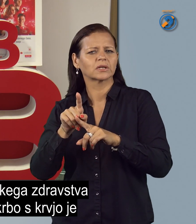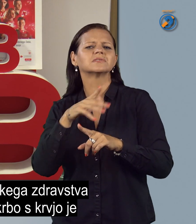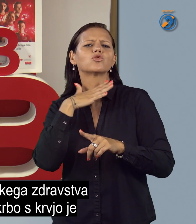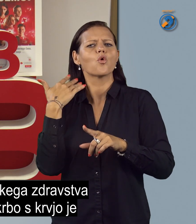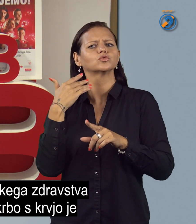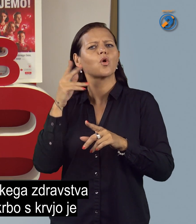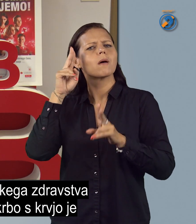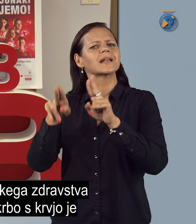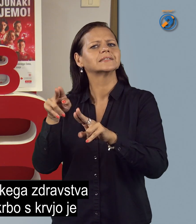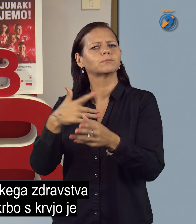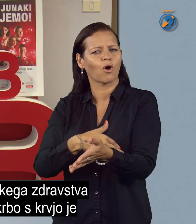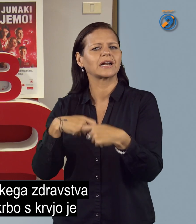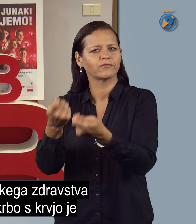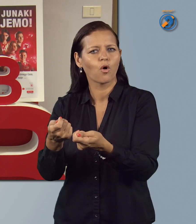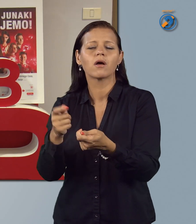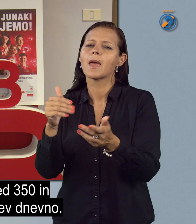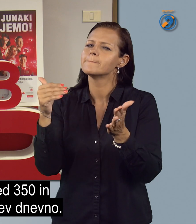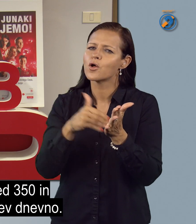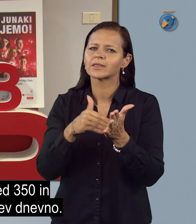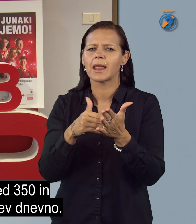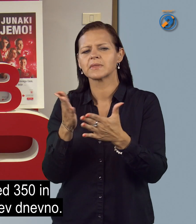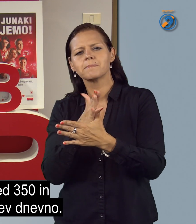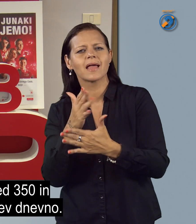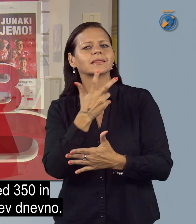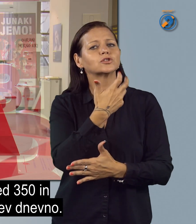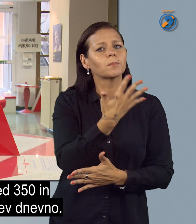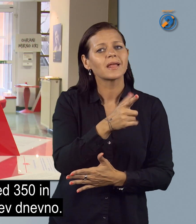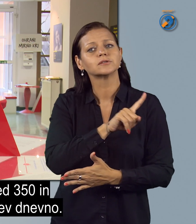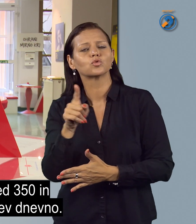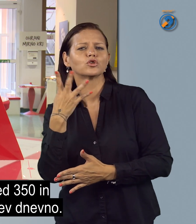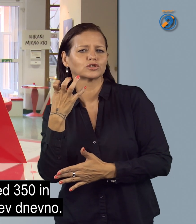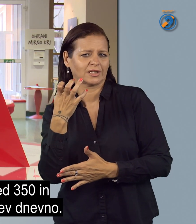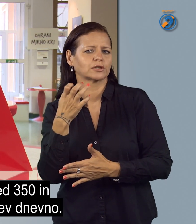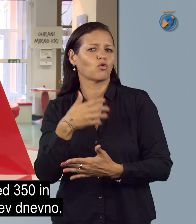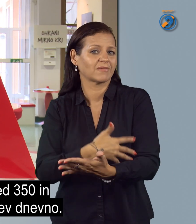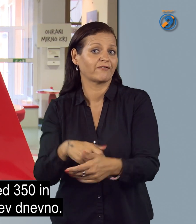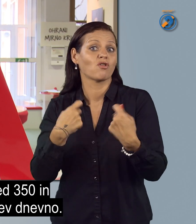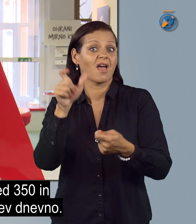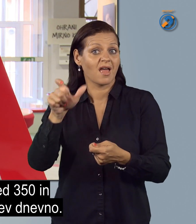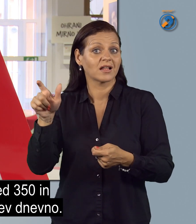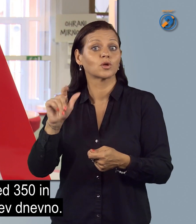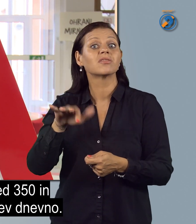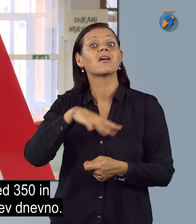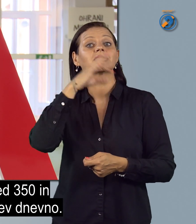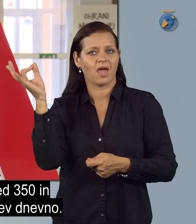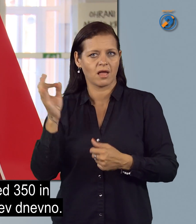in zadostno preskrbo s krvjo je potrebnih med 350 in 400 krvodajalcev dnevno.